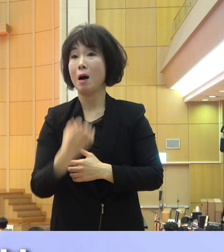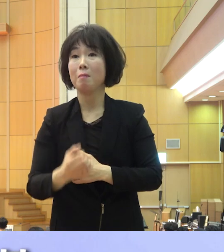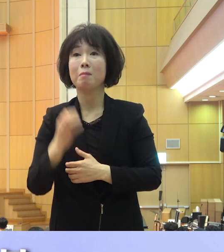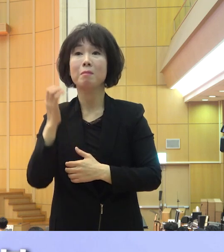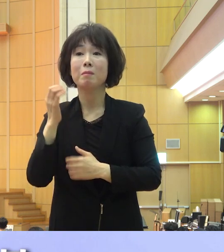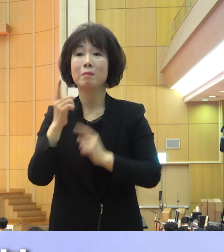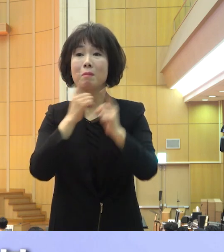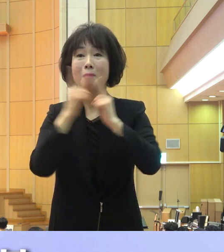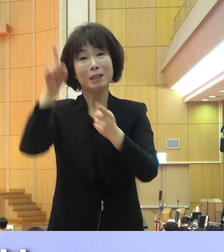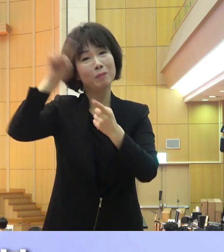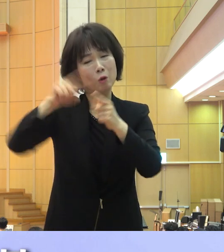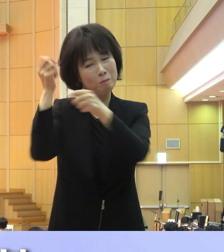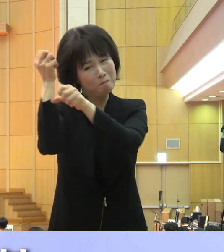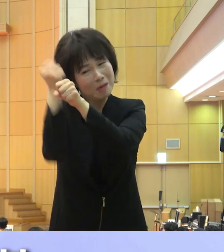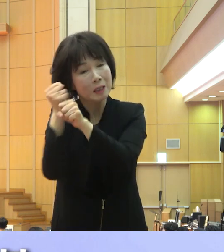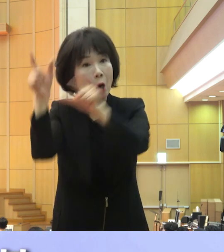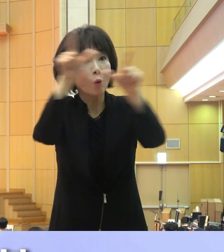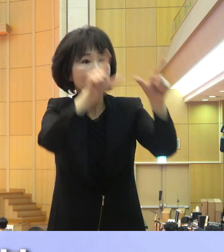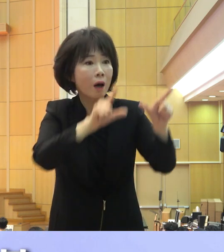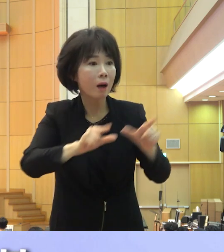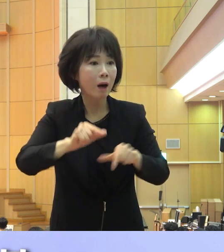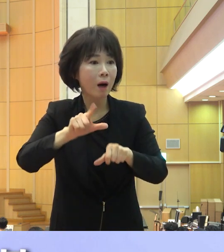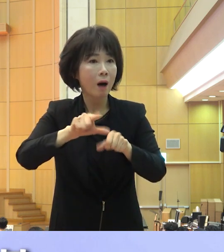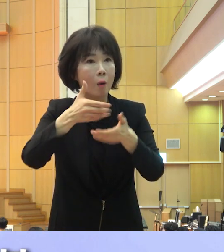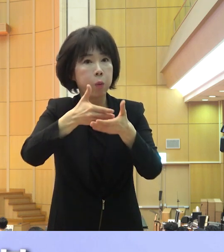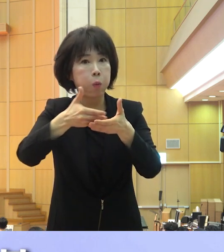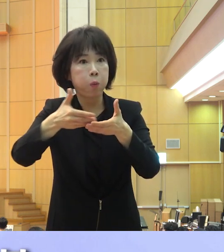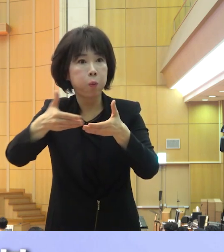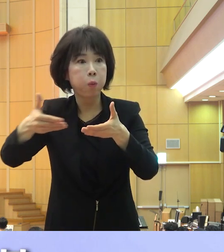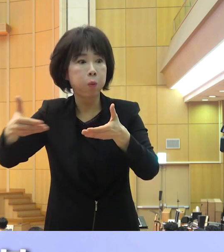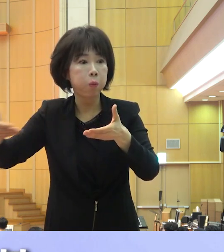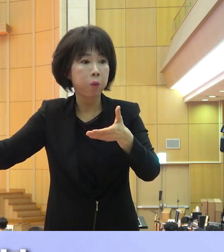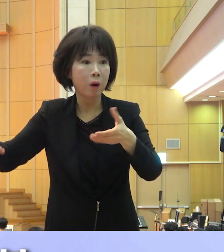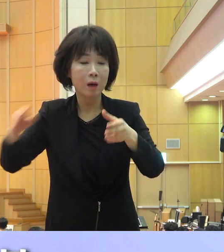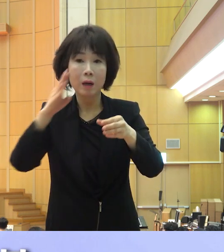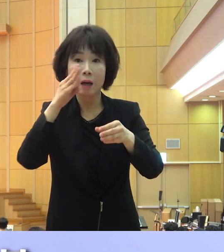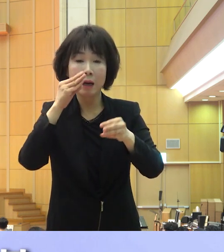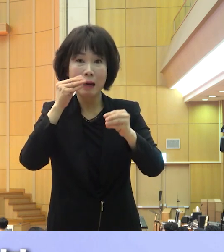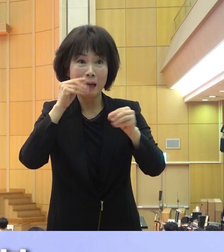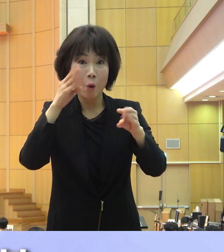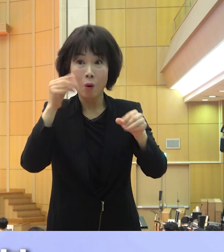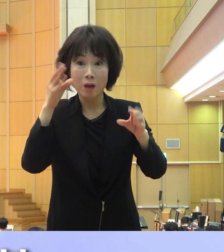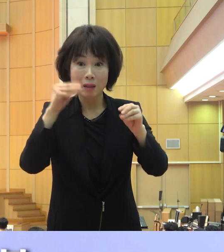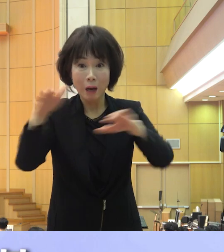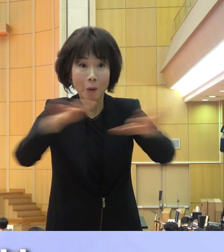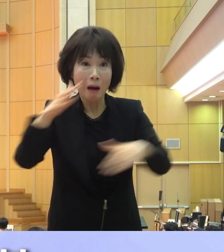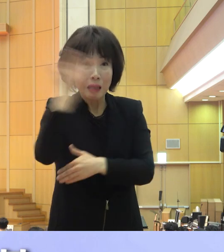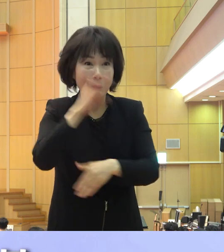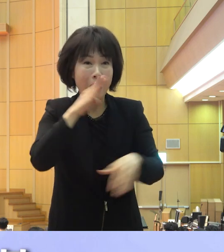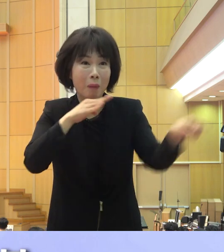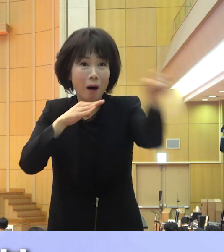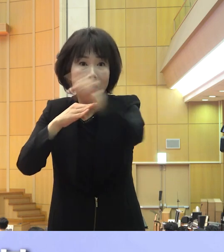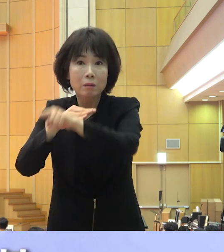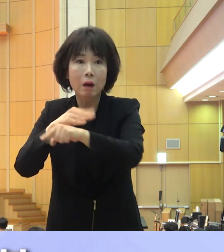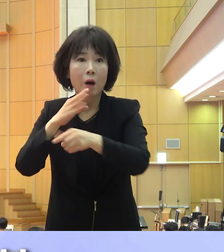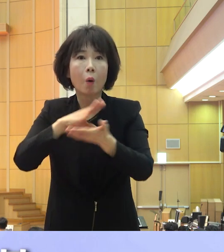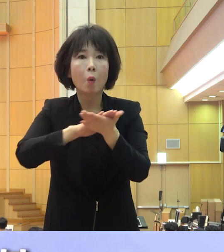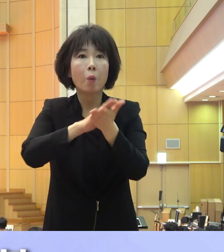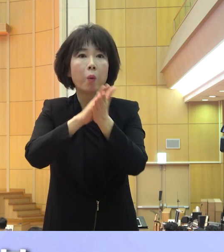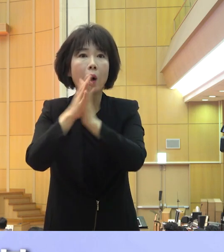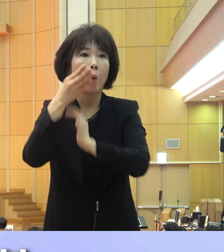말씀만 의지하고 살다 보니까 그 땅이 젖과 꿀이 흐르는 축복의 땅이 되었잖아요. 제가